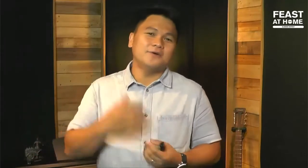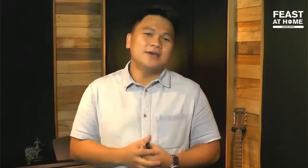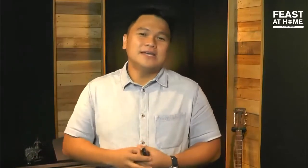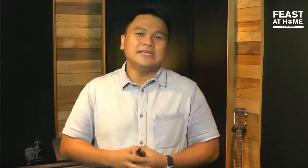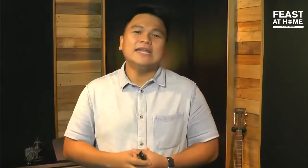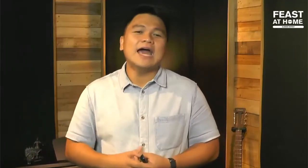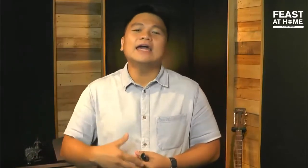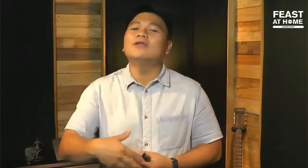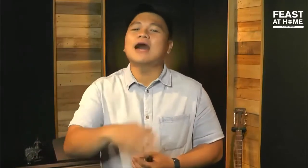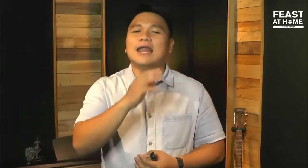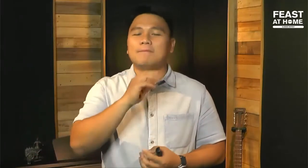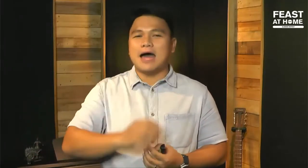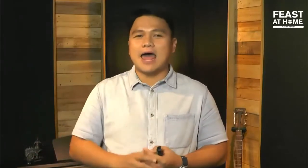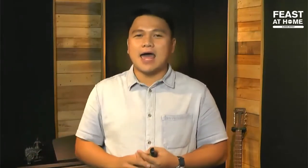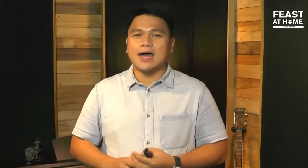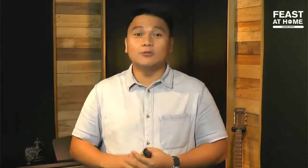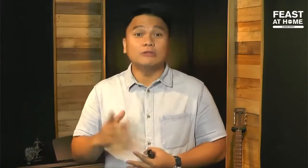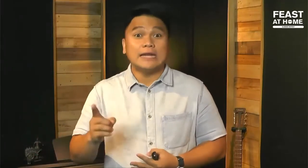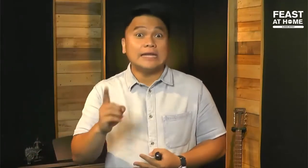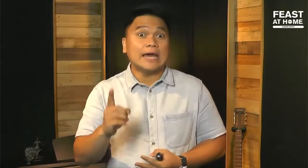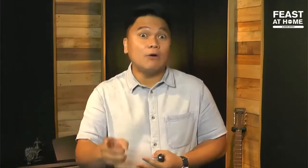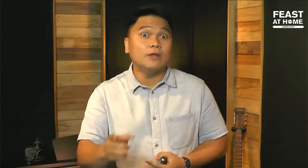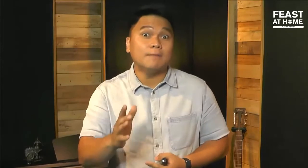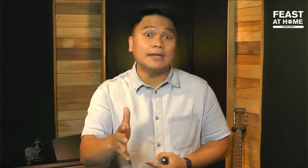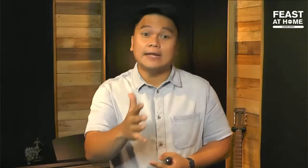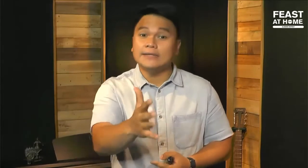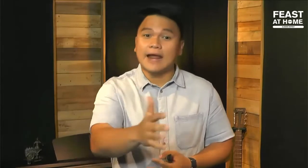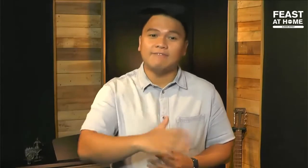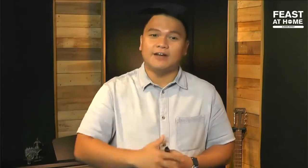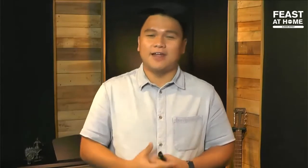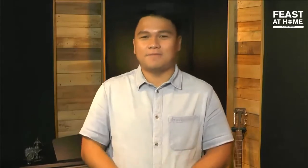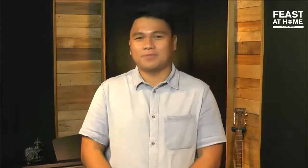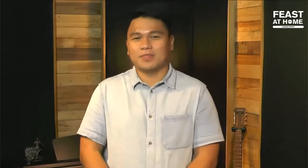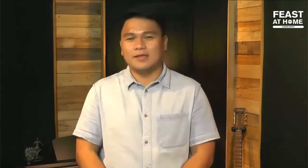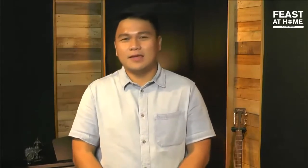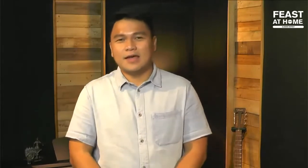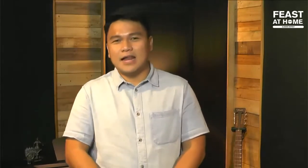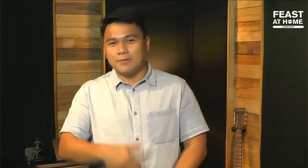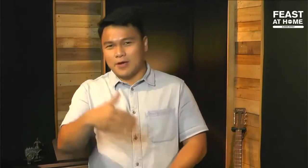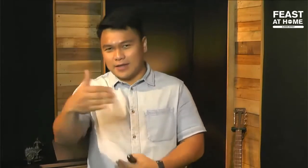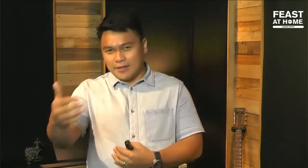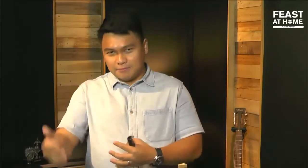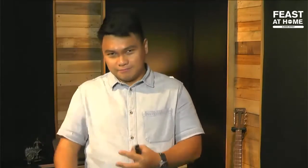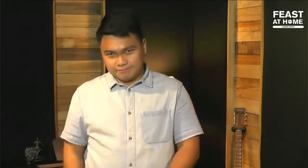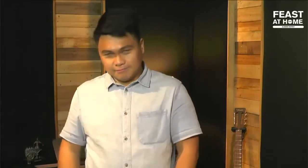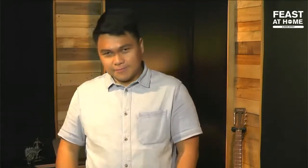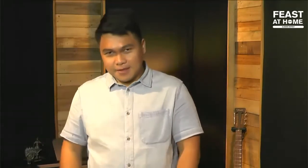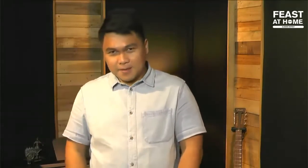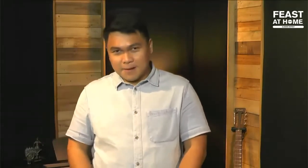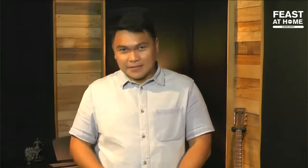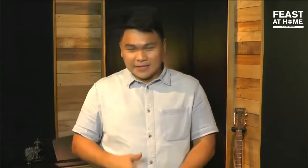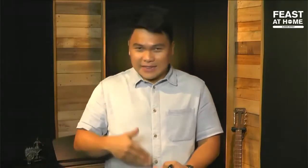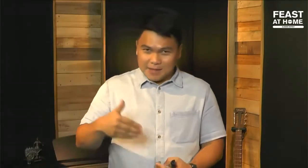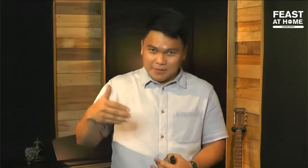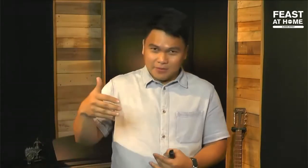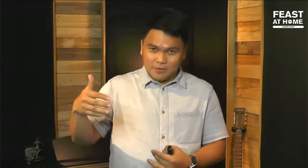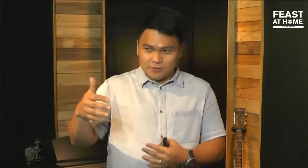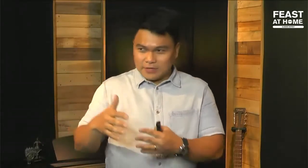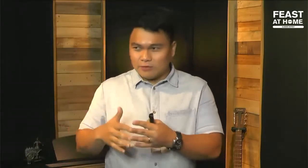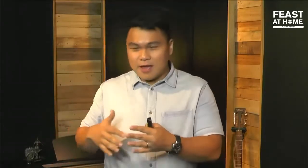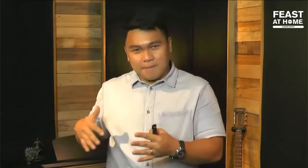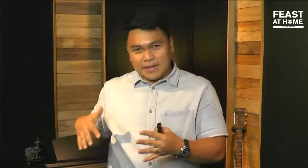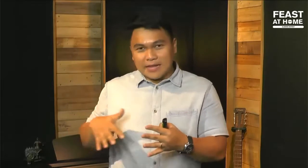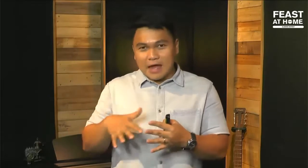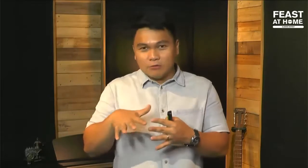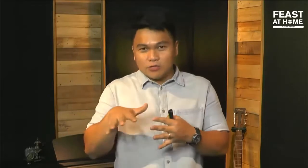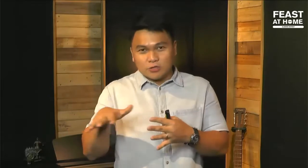nako, sige na nga, ikaw na nga lang bahala. Total, ikaw naman ang driver eh. Alam niyo ang ending? Pagdating namin doon,